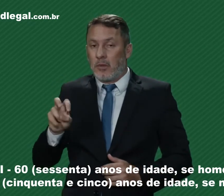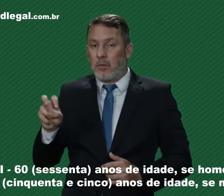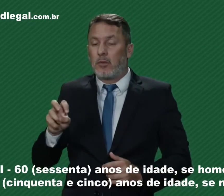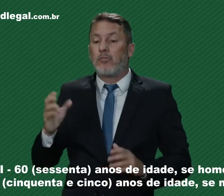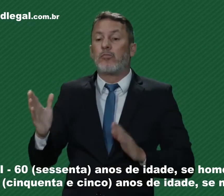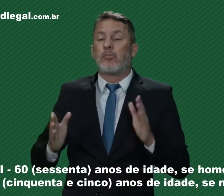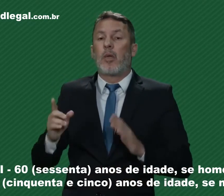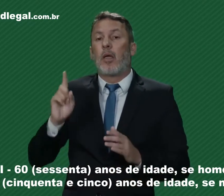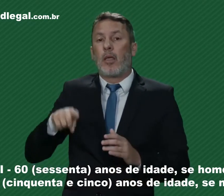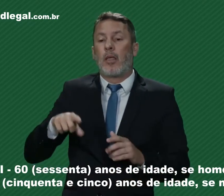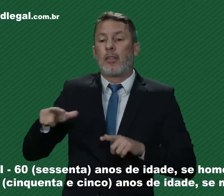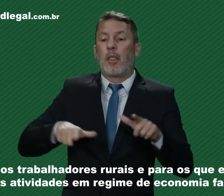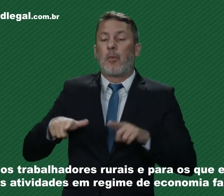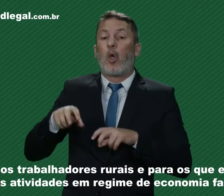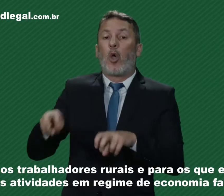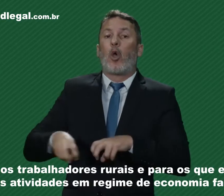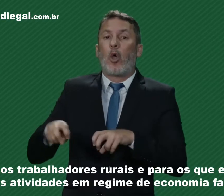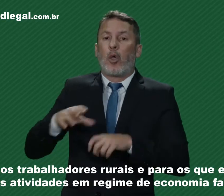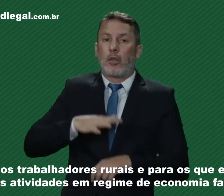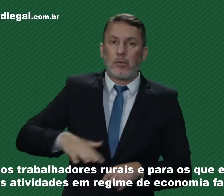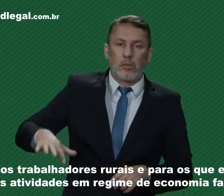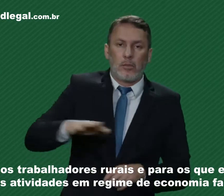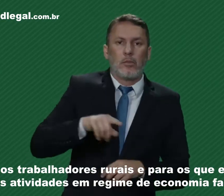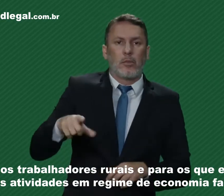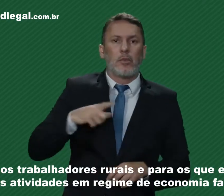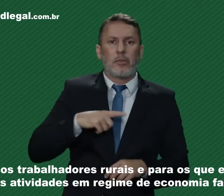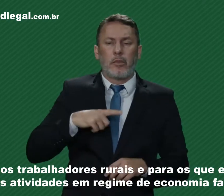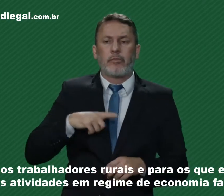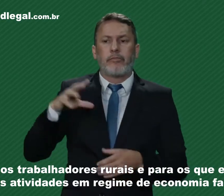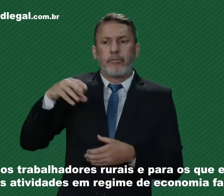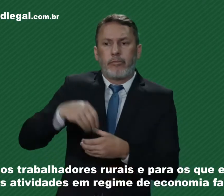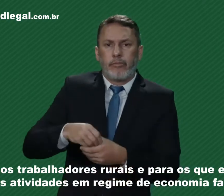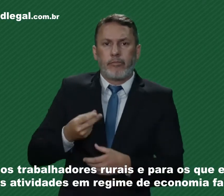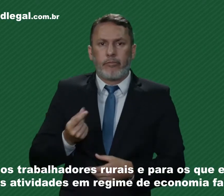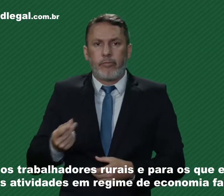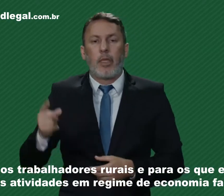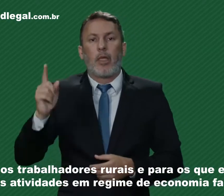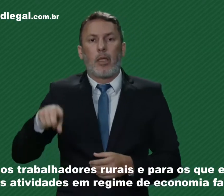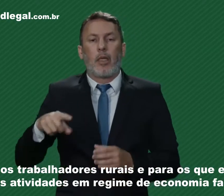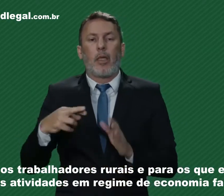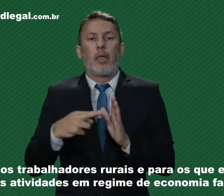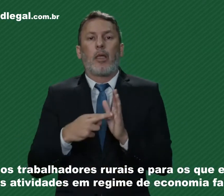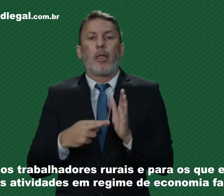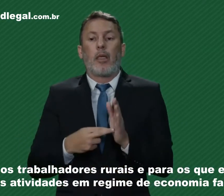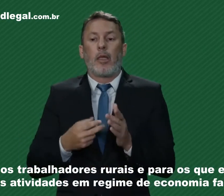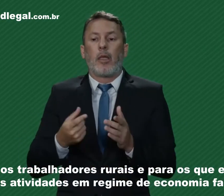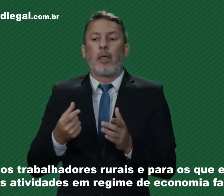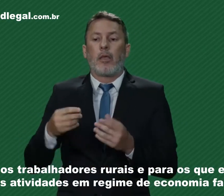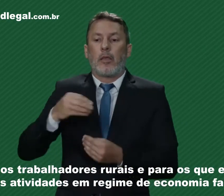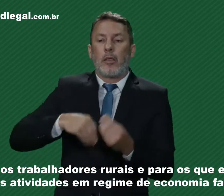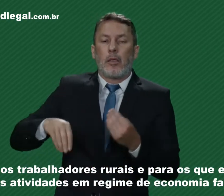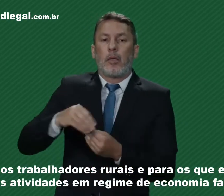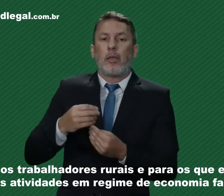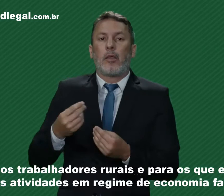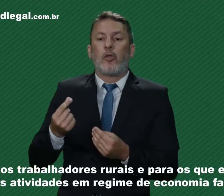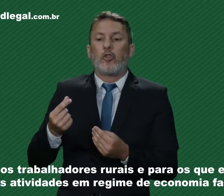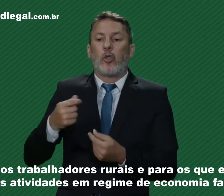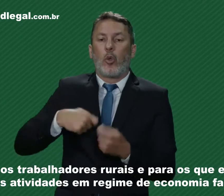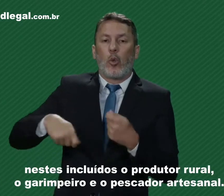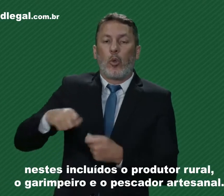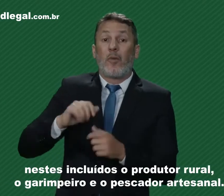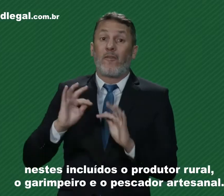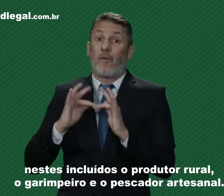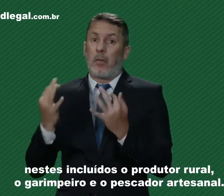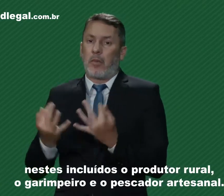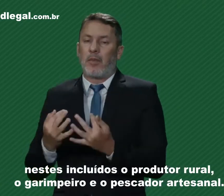55 anos de idade se mulher para os trabalhadores rurais e para os que exerçam suas atividades em regime de economia